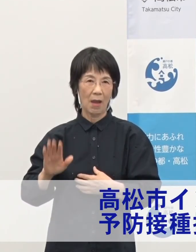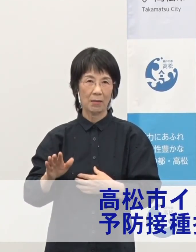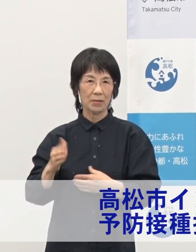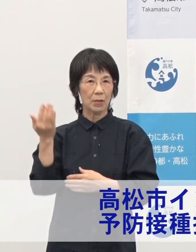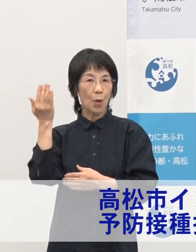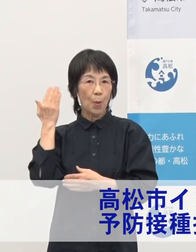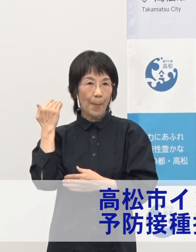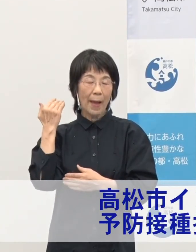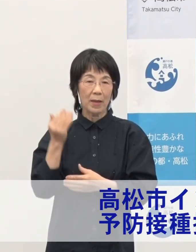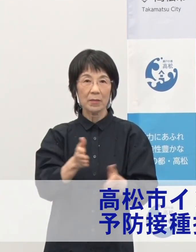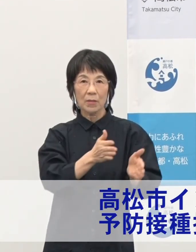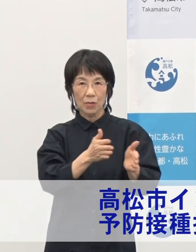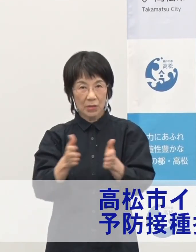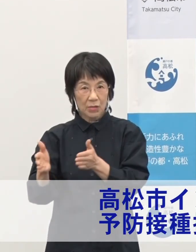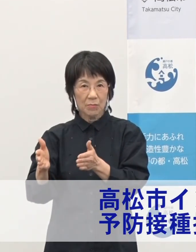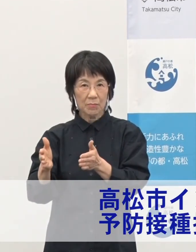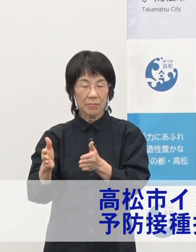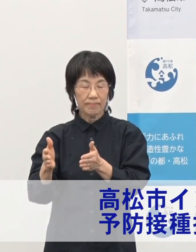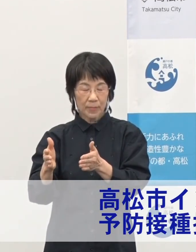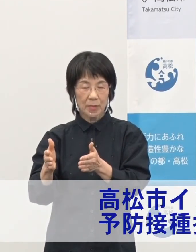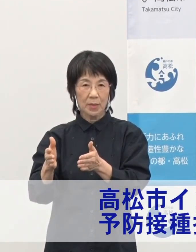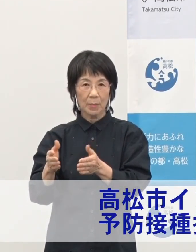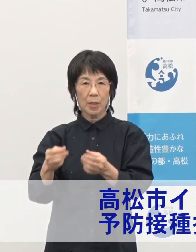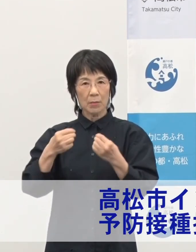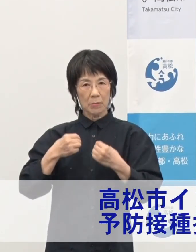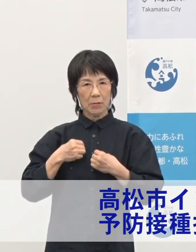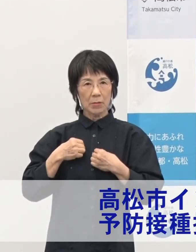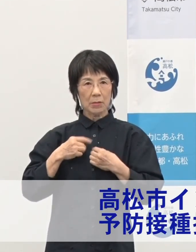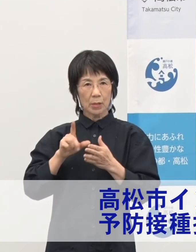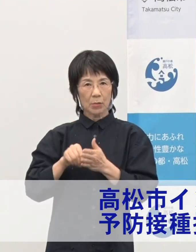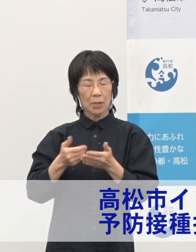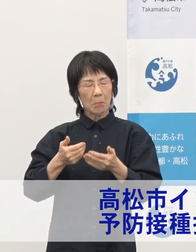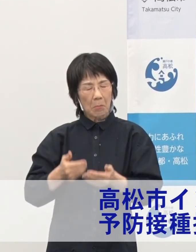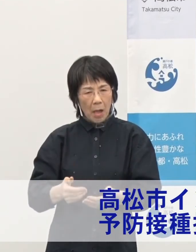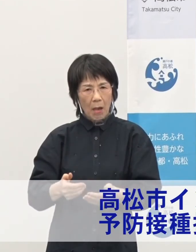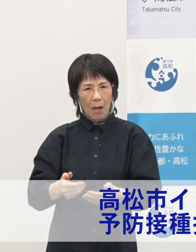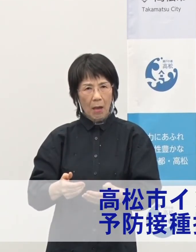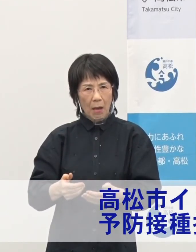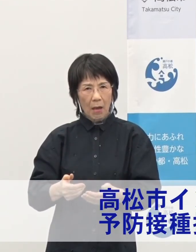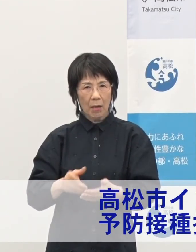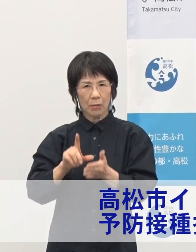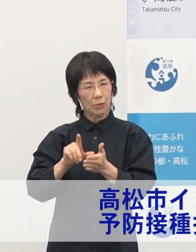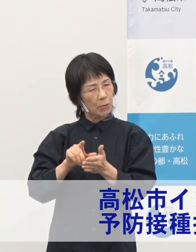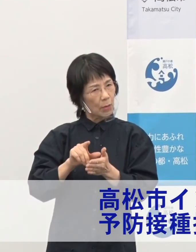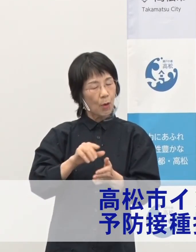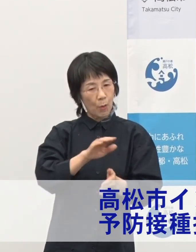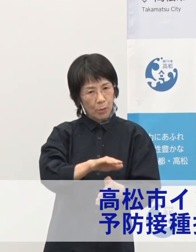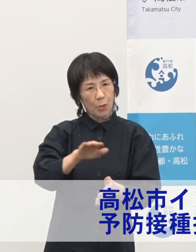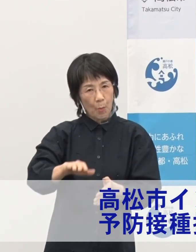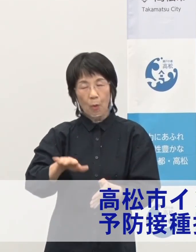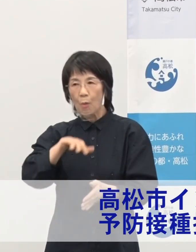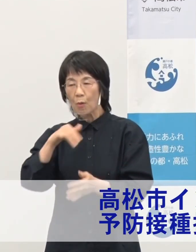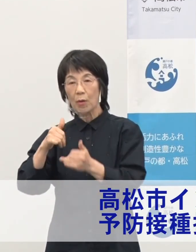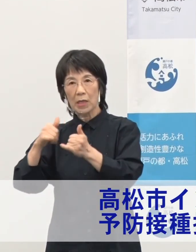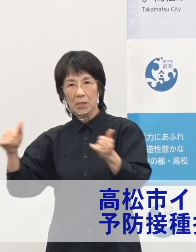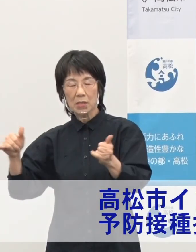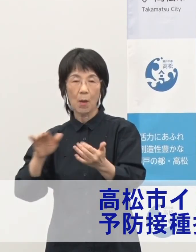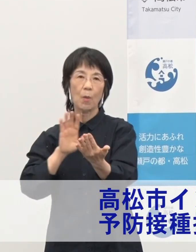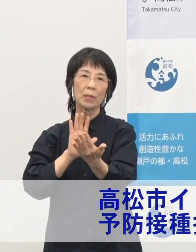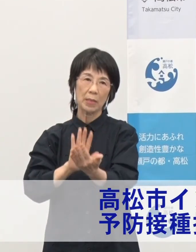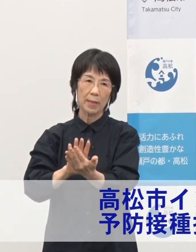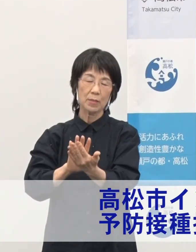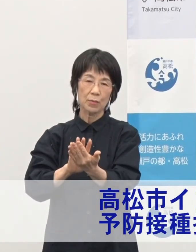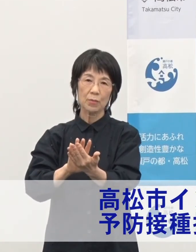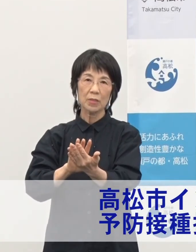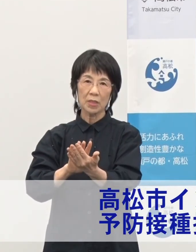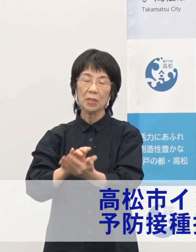まあそれに備えまして罹患した際に重症化しやすいと言われております子供や高齢シャトー対象に季節